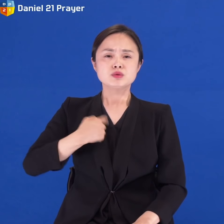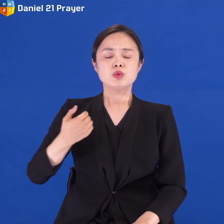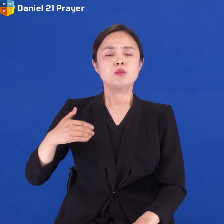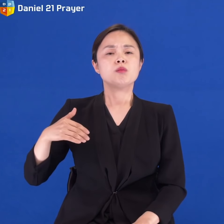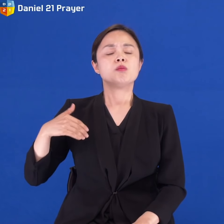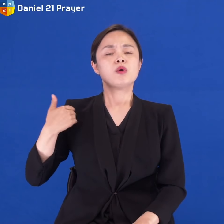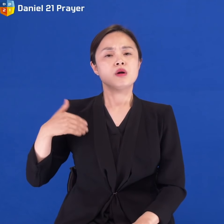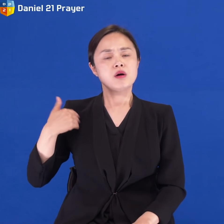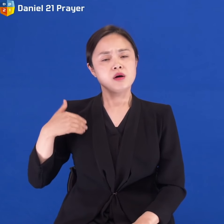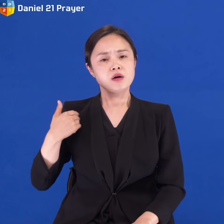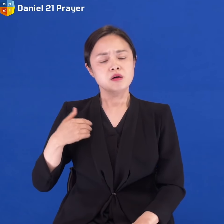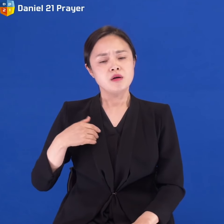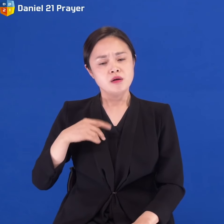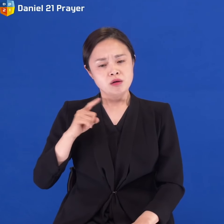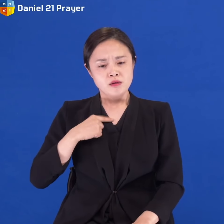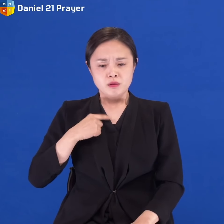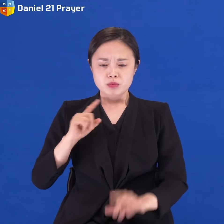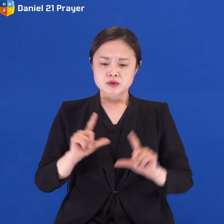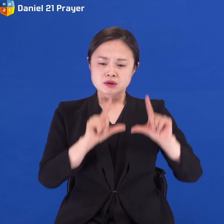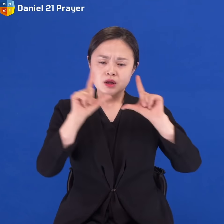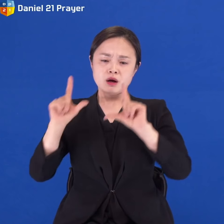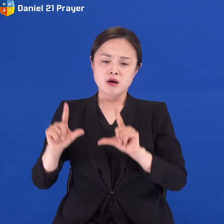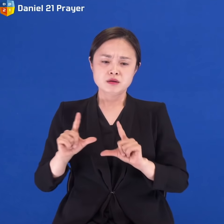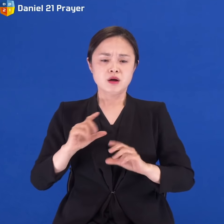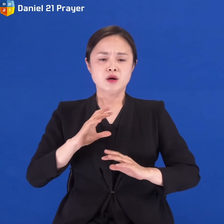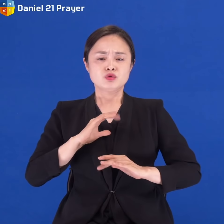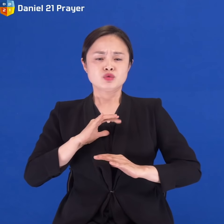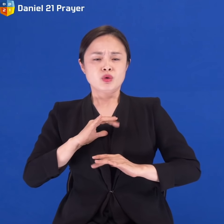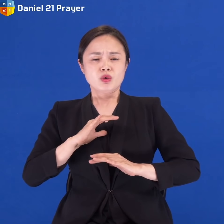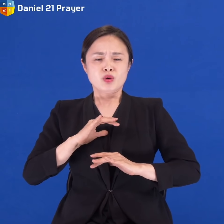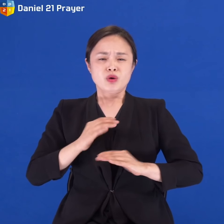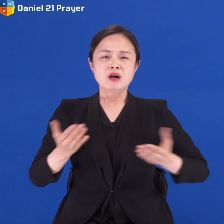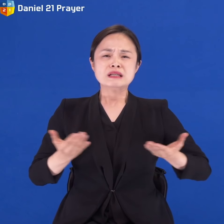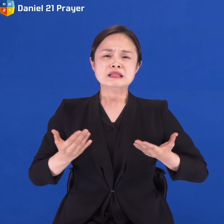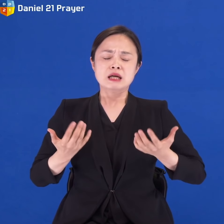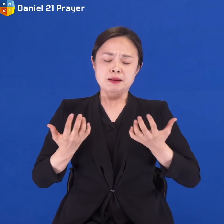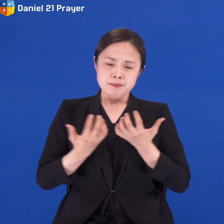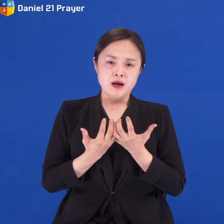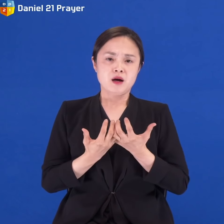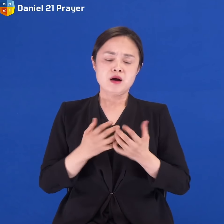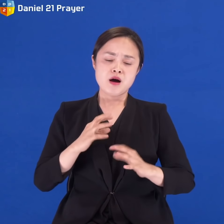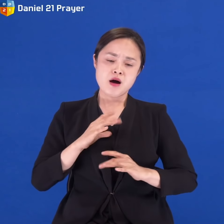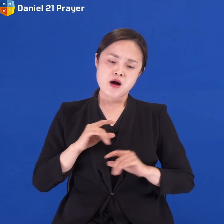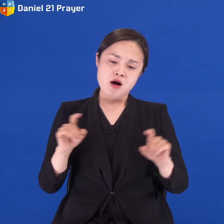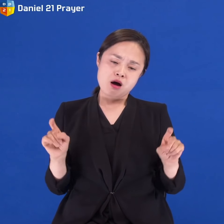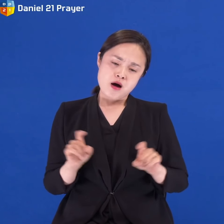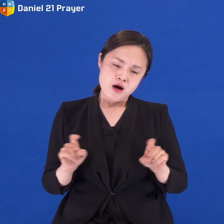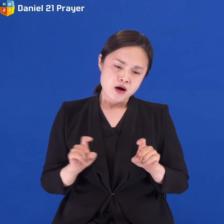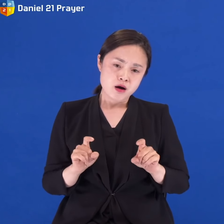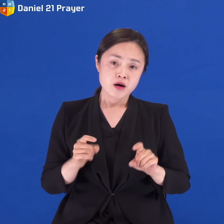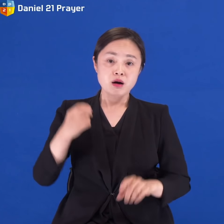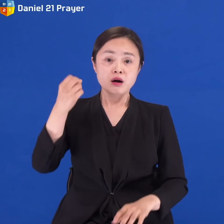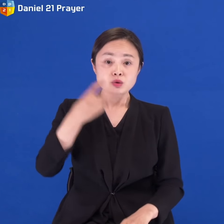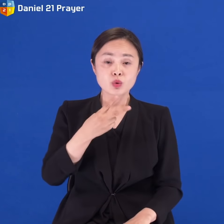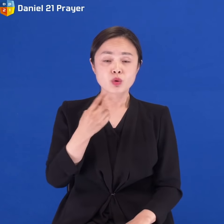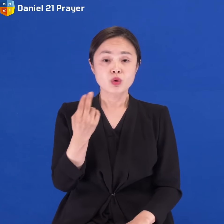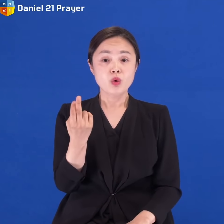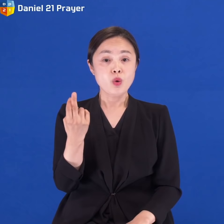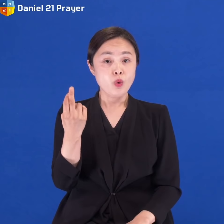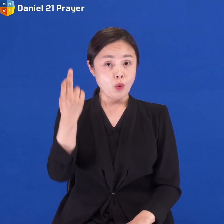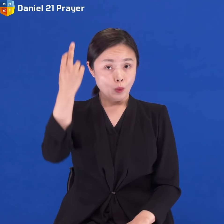두청 저의 무의식 속으로 채워갔습니다. 오빠의 자해는